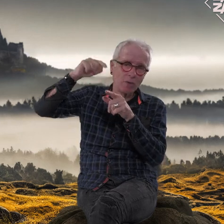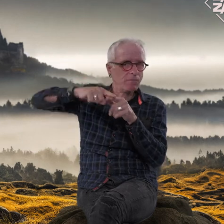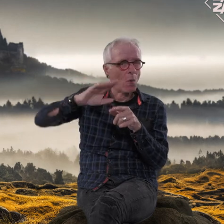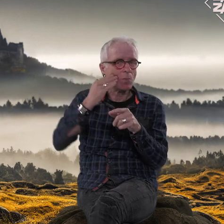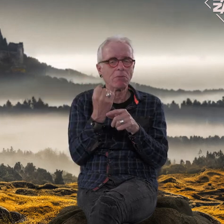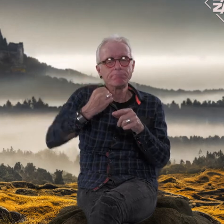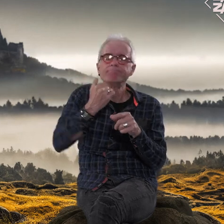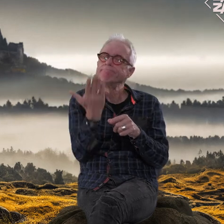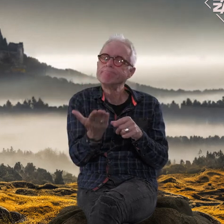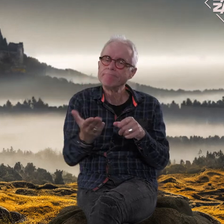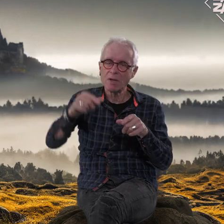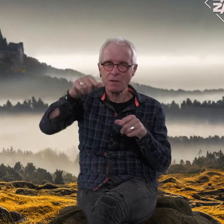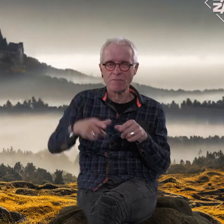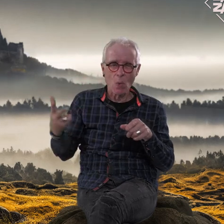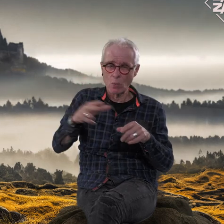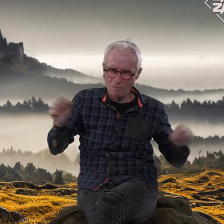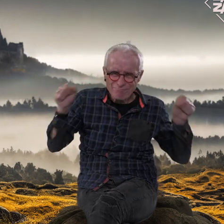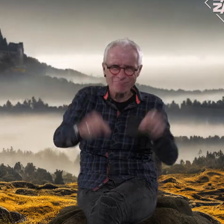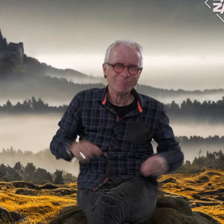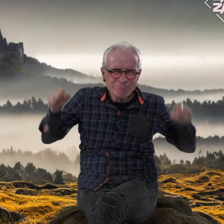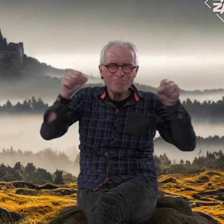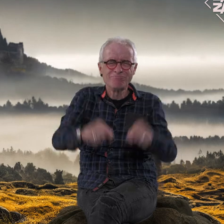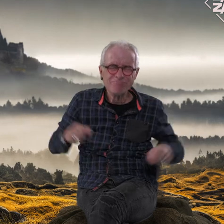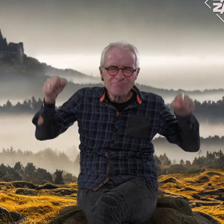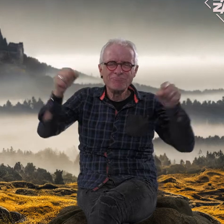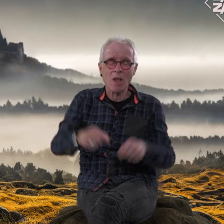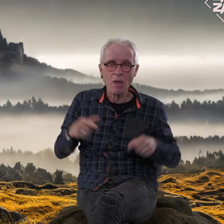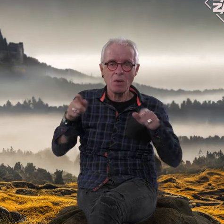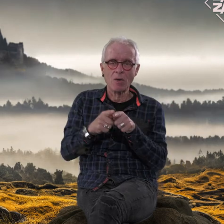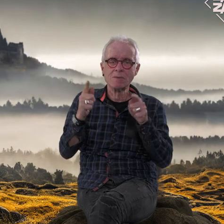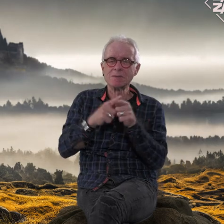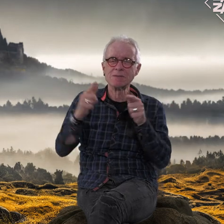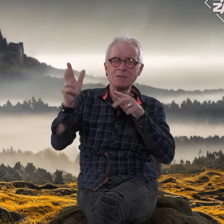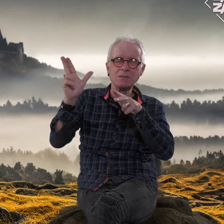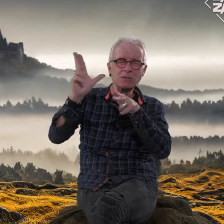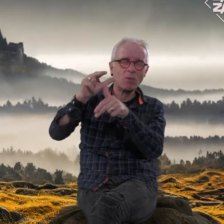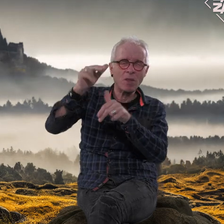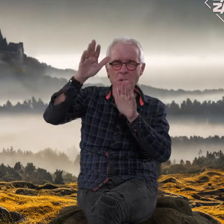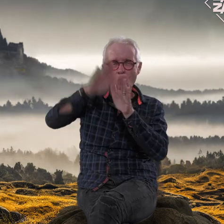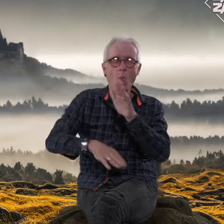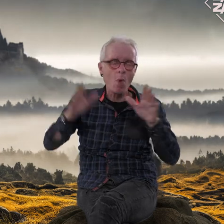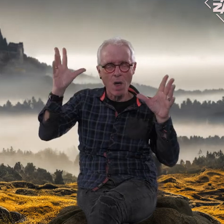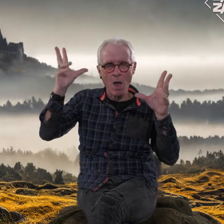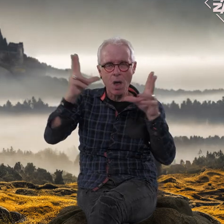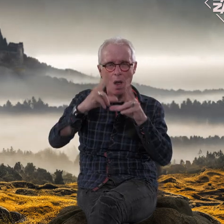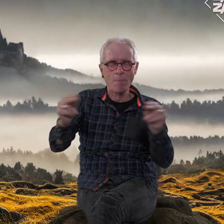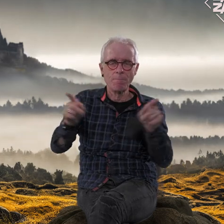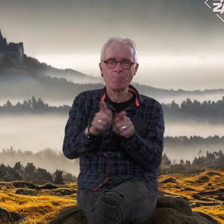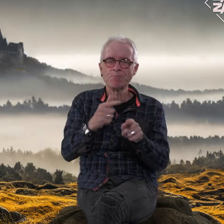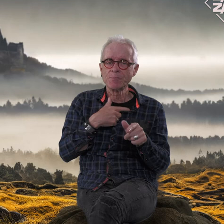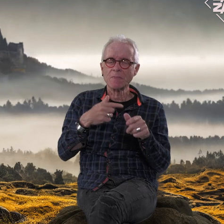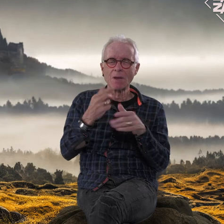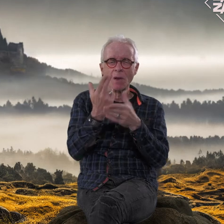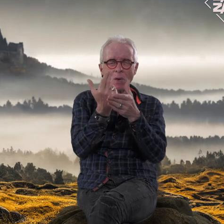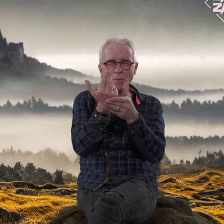désobéir, il reprit ses avirons et le claquement des taulets coupait la clameur de la tempête. La petite lanterne